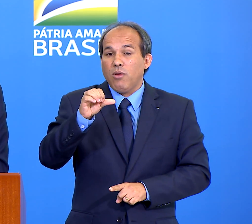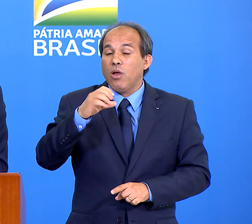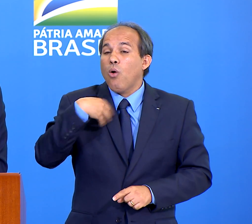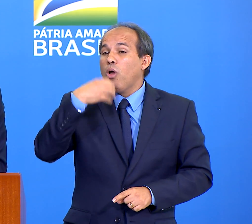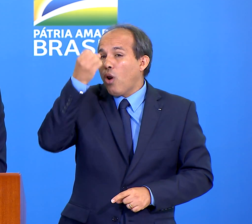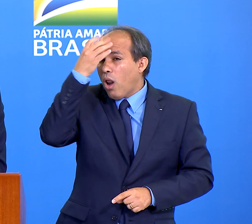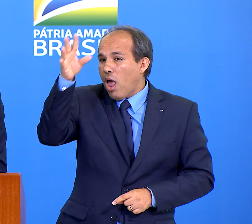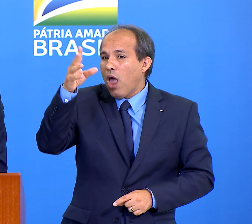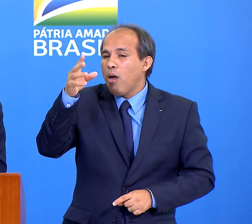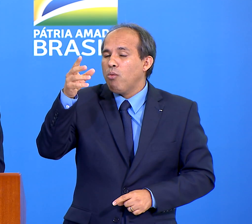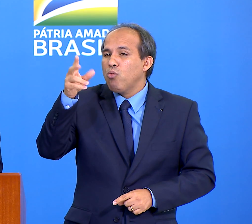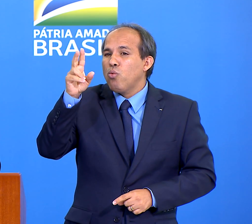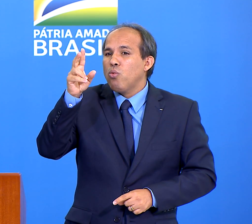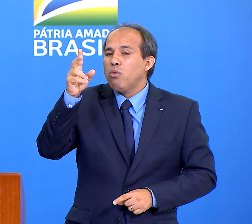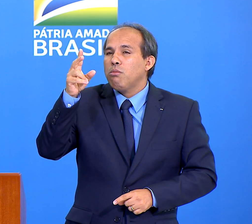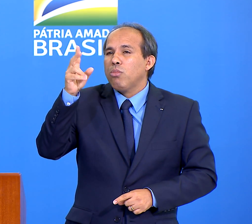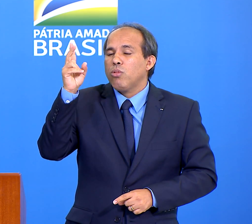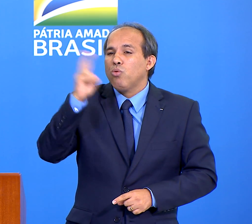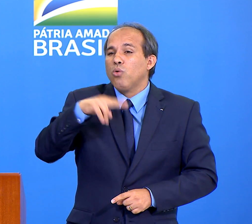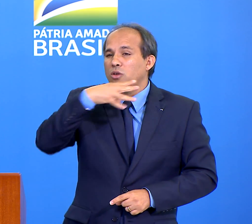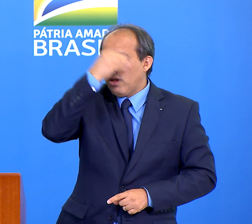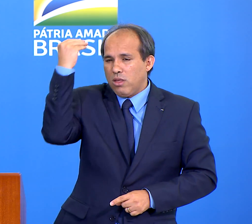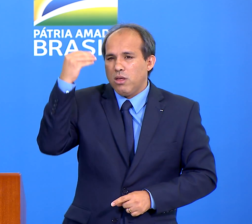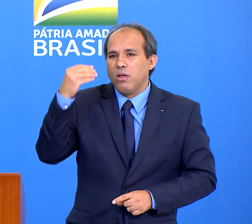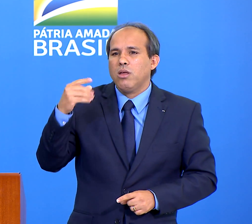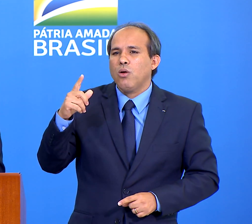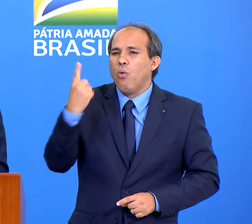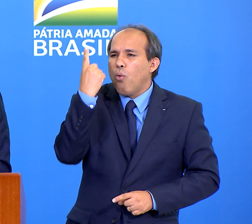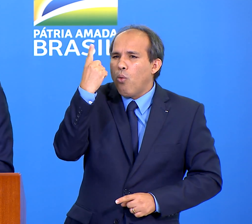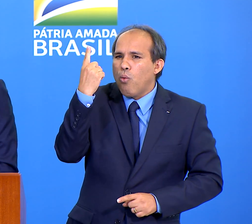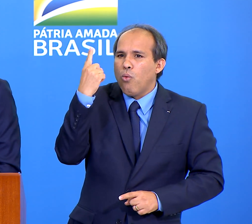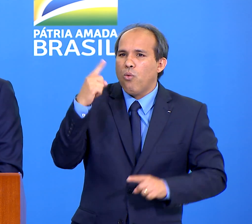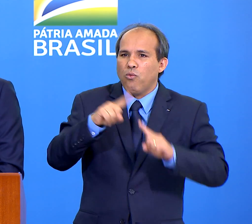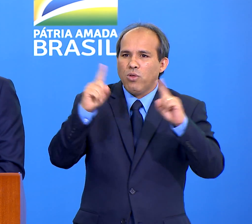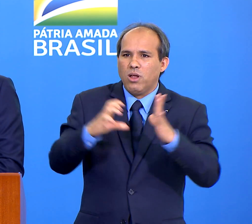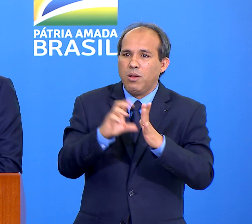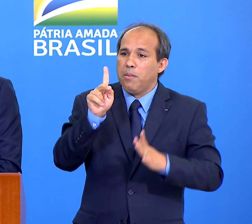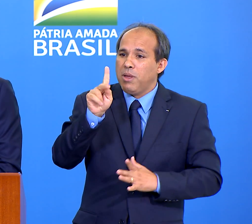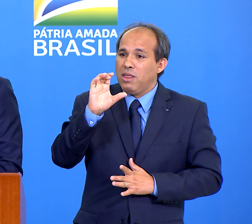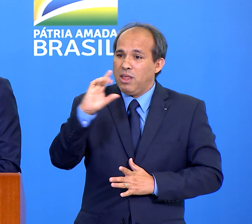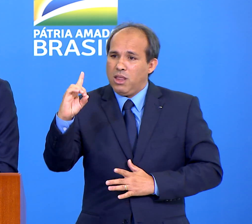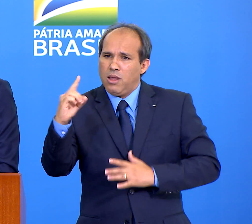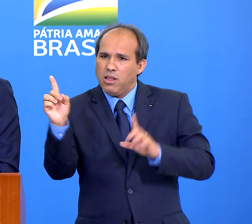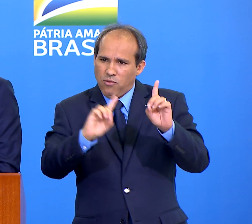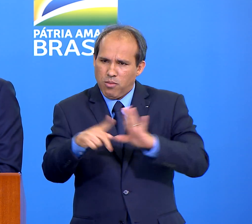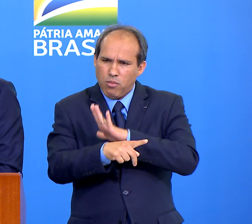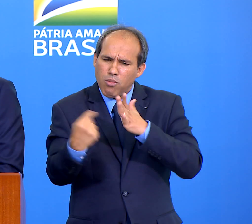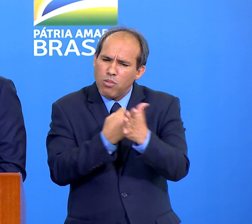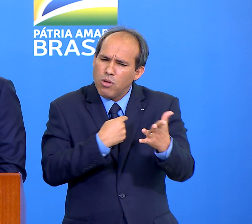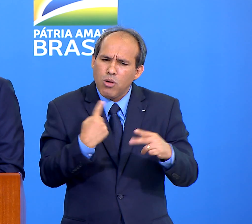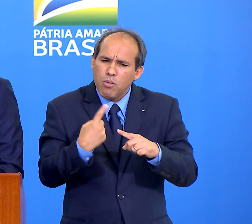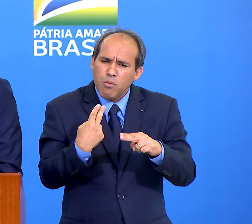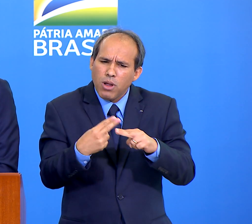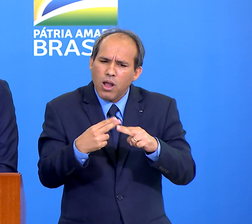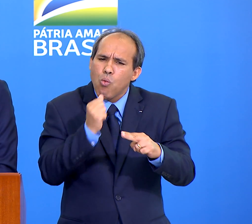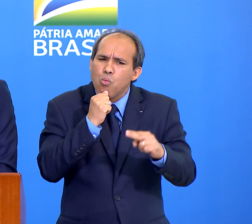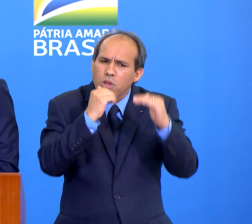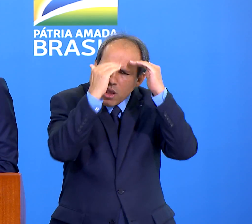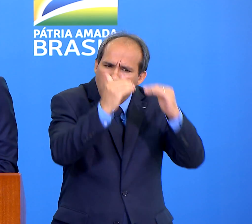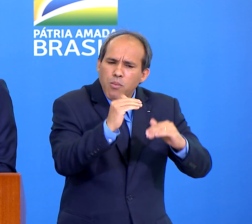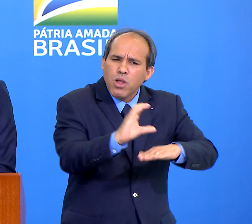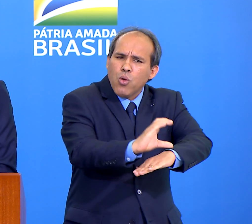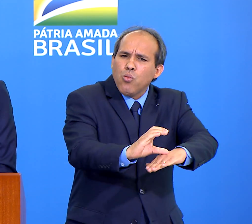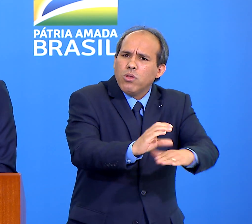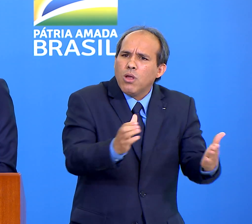Manaus Esse é um empregado pcd me perguntou Pedro por que que a caixa não respeita a constituição